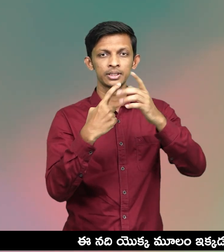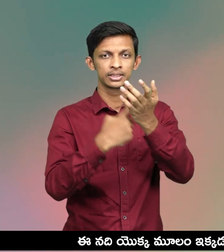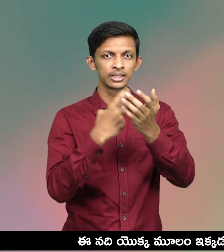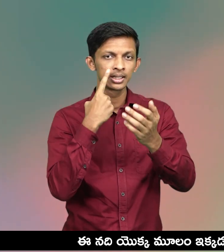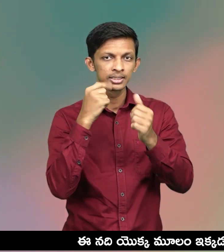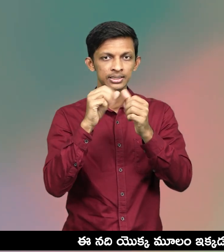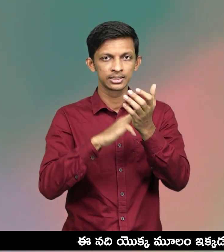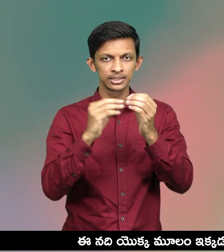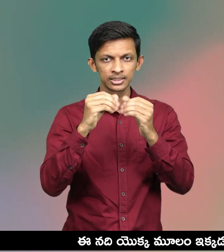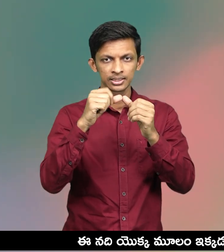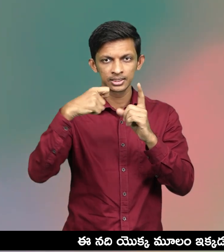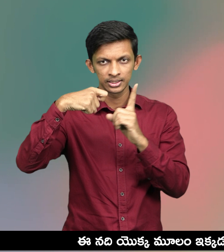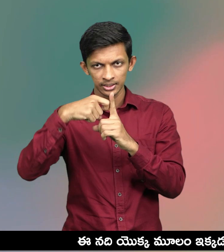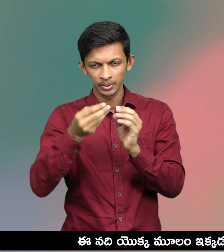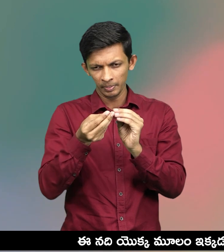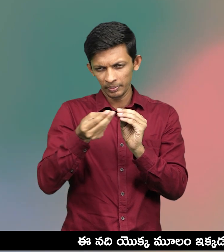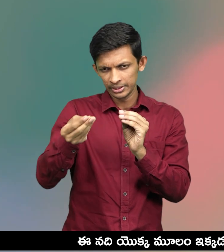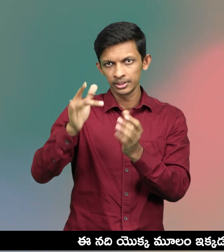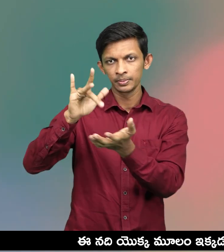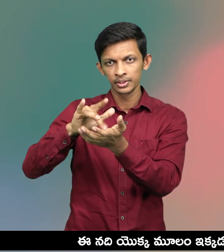మహారాష్ట్రలోని నాసిక్ దగ్గర త్రయంబక్.